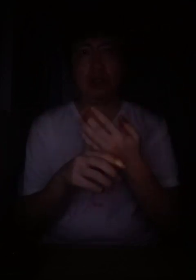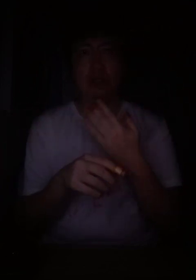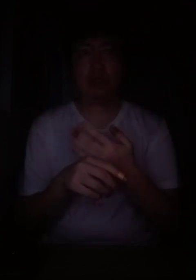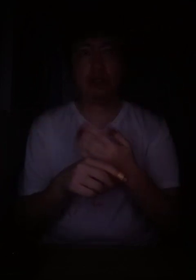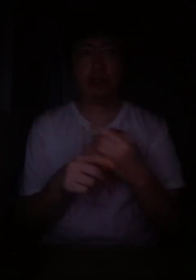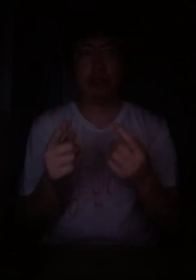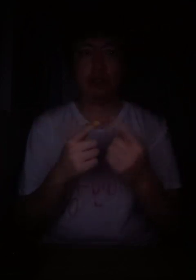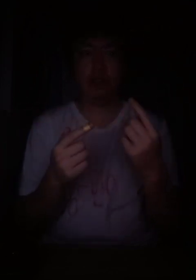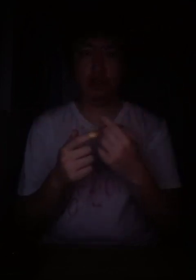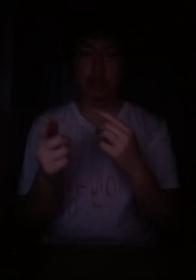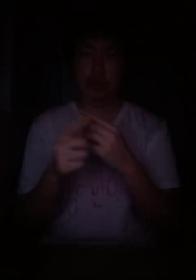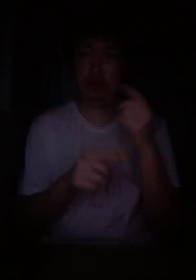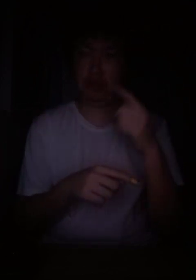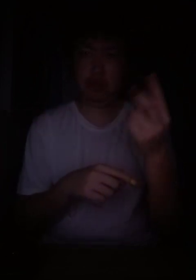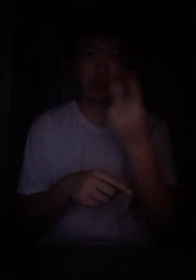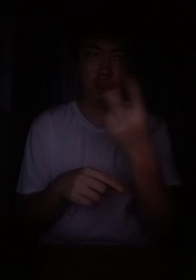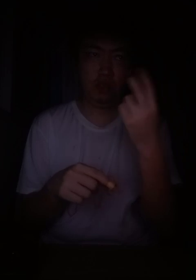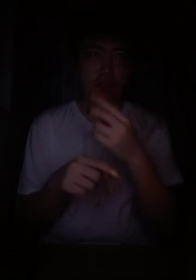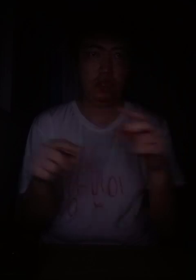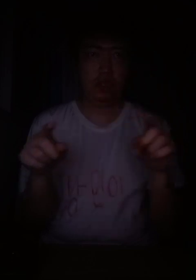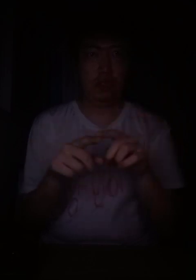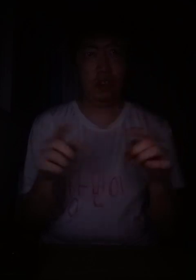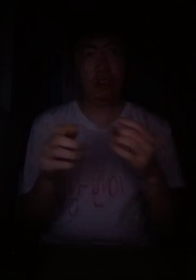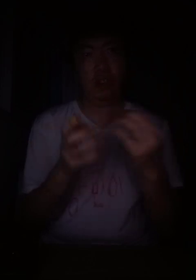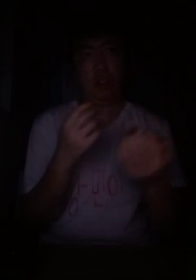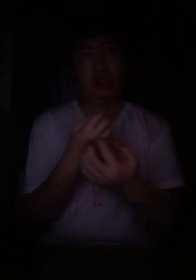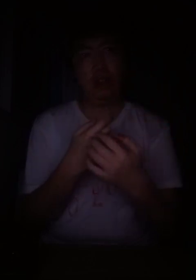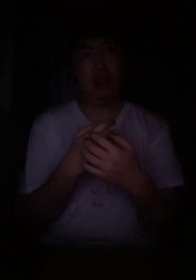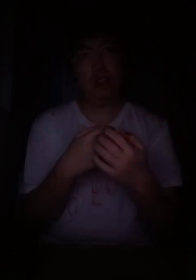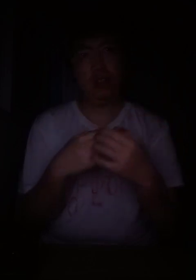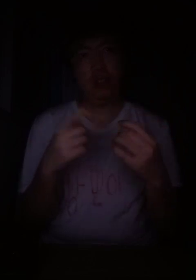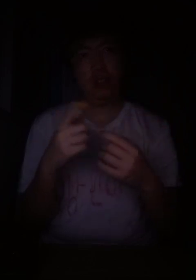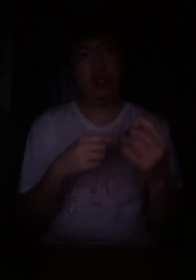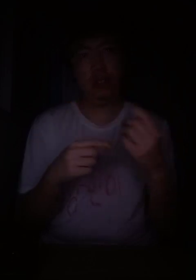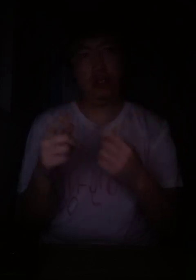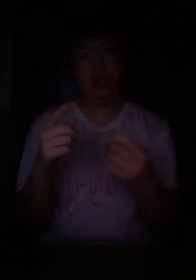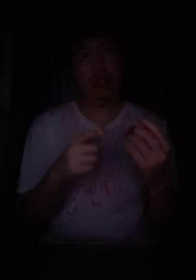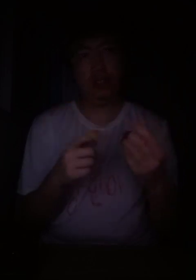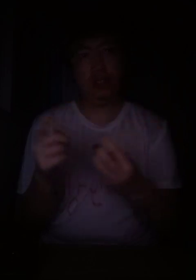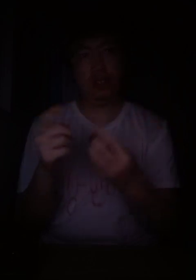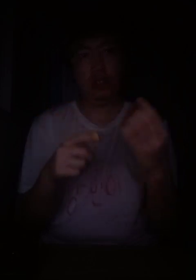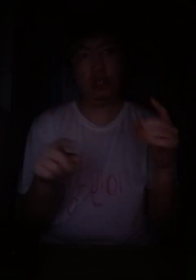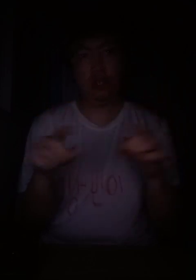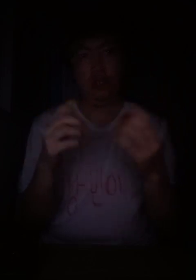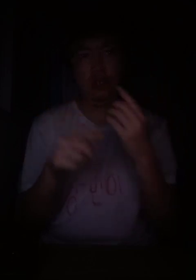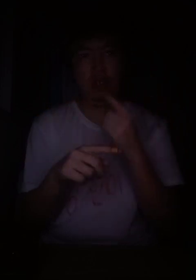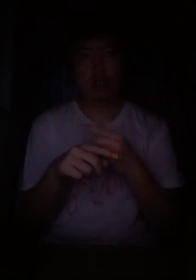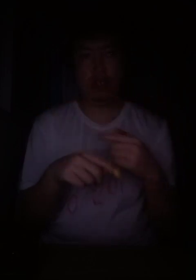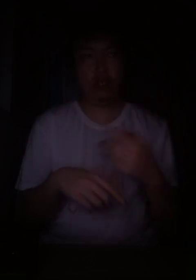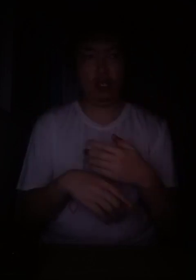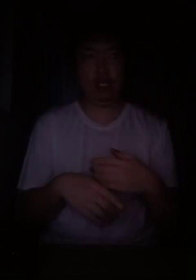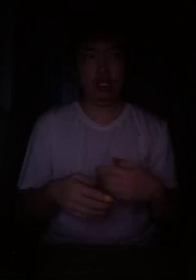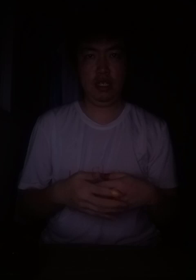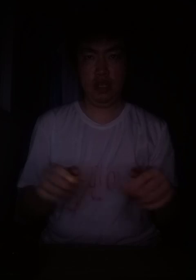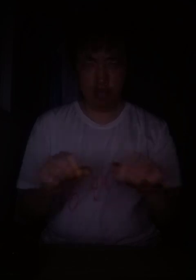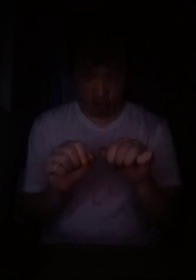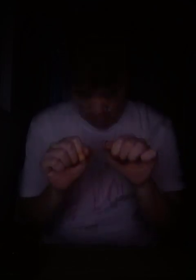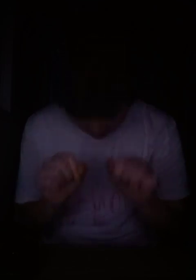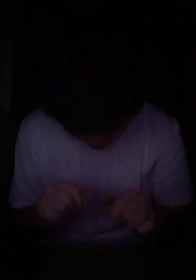자, 이 취재 처음부터 함께한 동물인권단체, 동물건단체 케어 박수현 대표가 자리해 주셨습니다. 어서 오십시오. 네, 안녕하세요. 네,